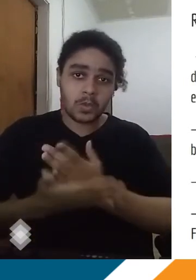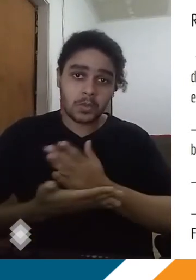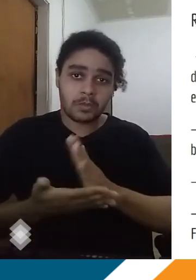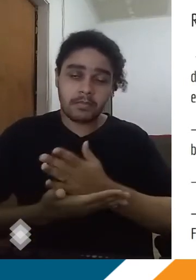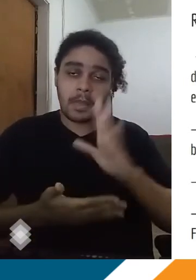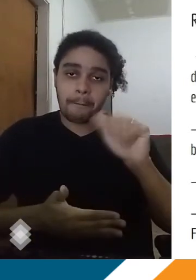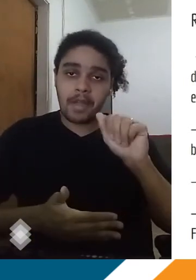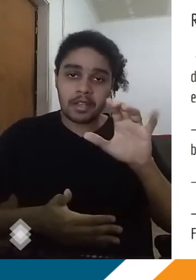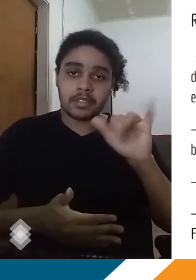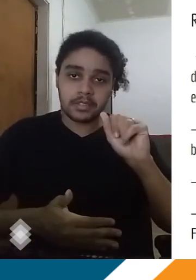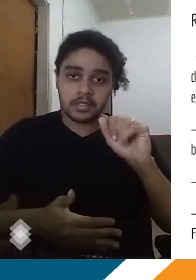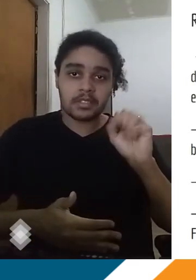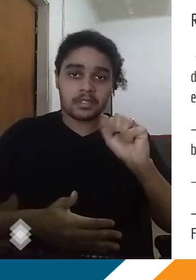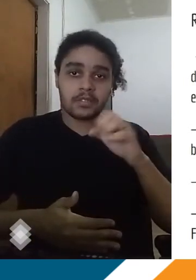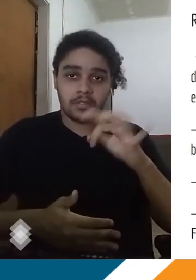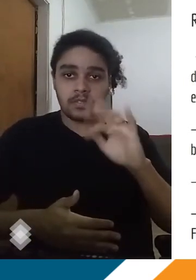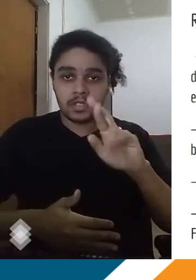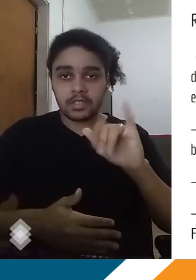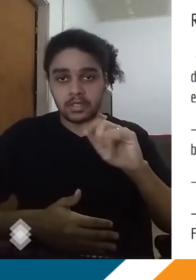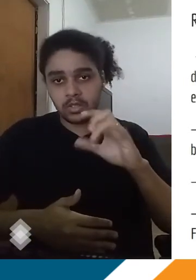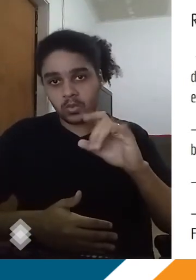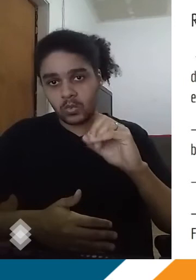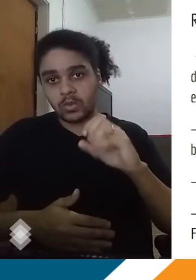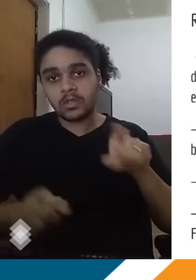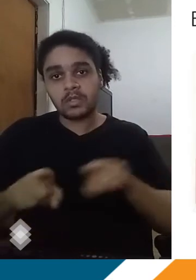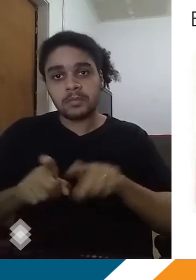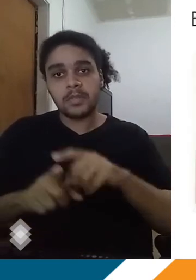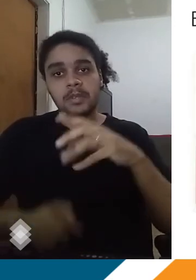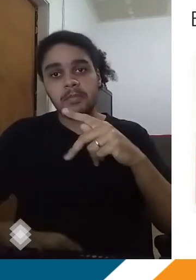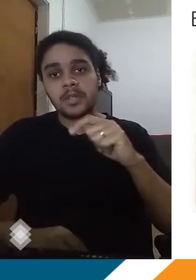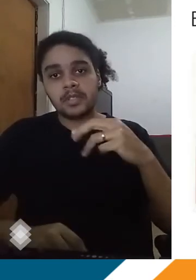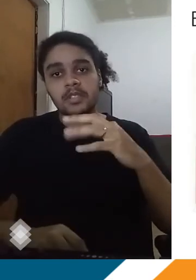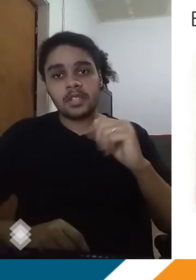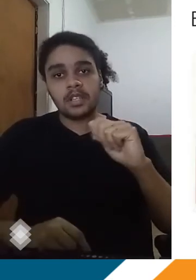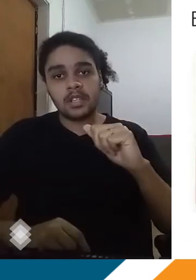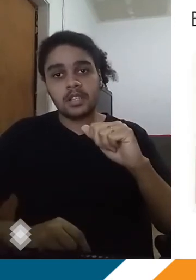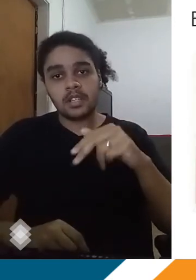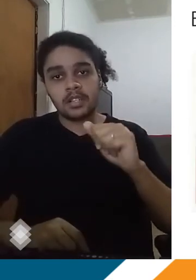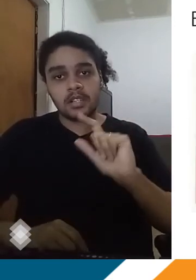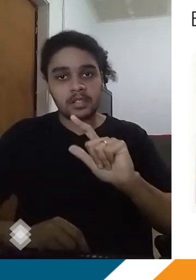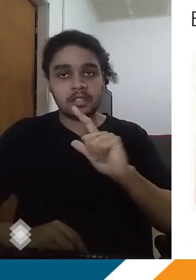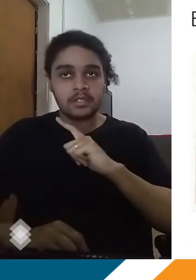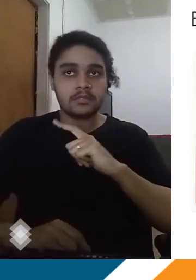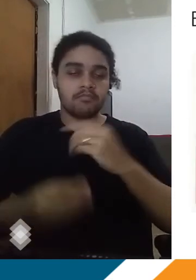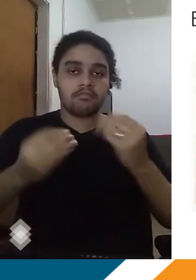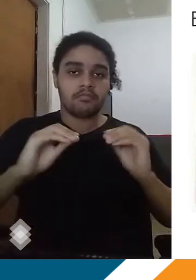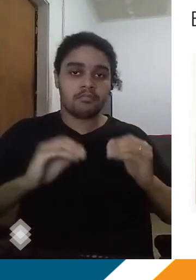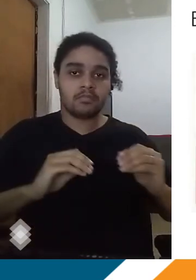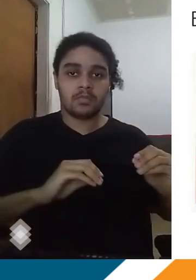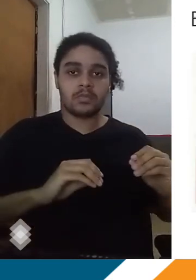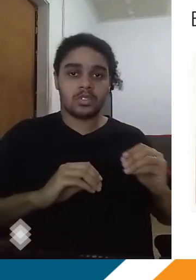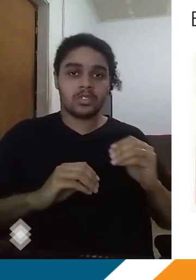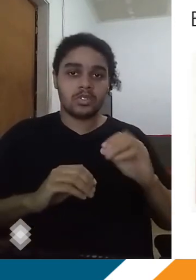destacar algumas delas, como a Bacia de São Francisco e a Bacia do Pantanal. Aí a gente já tem uma imagem, né, um esquema